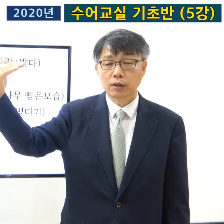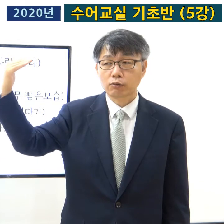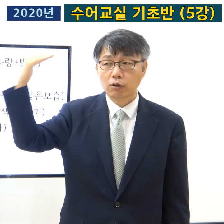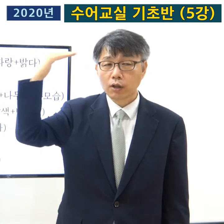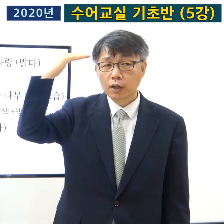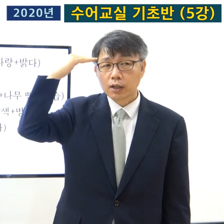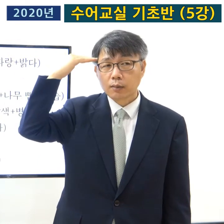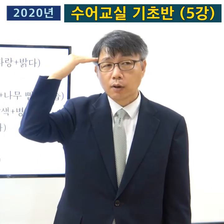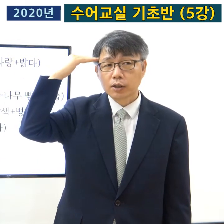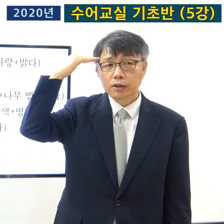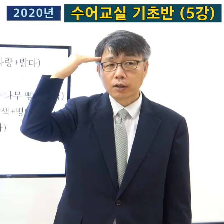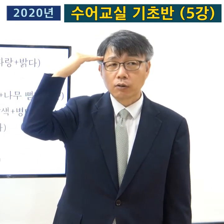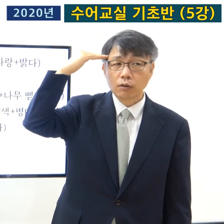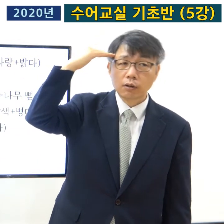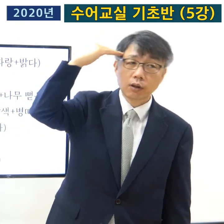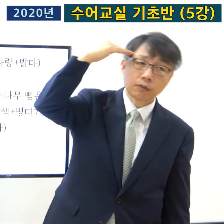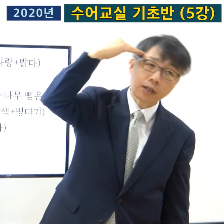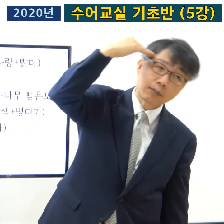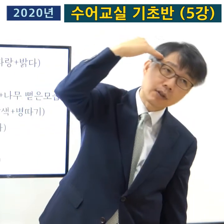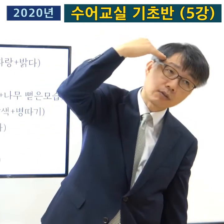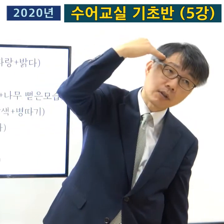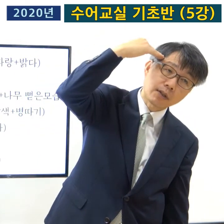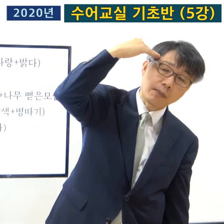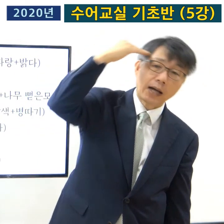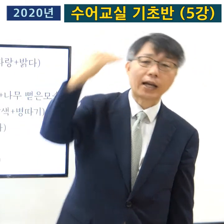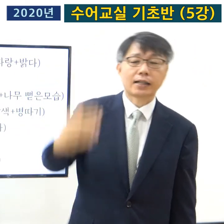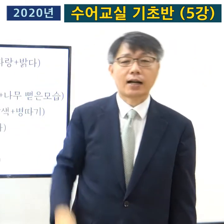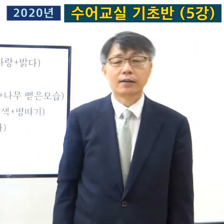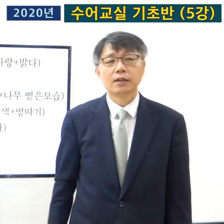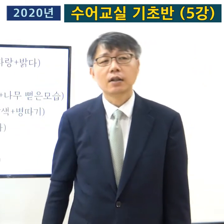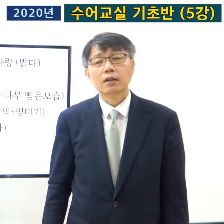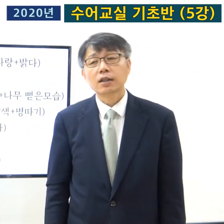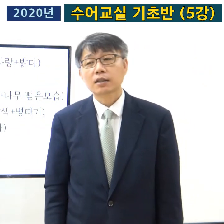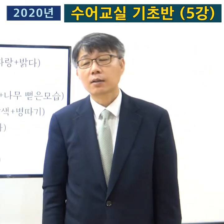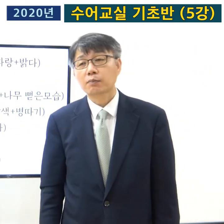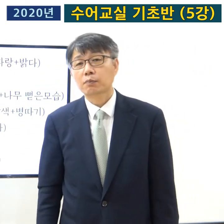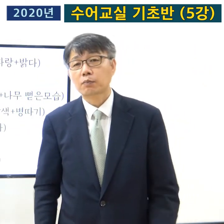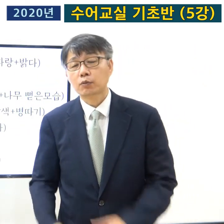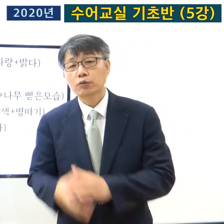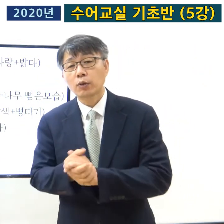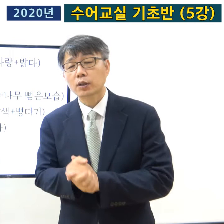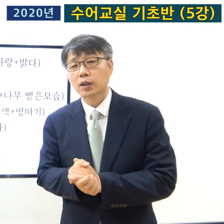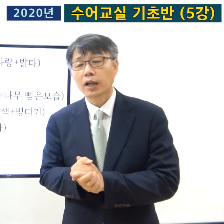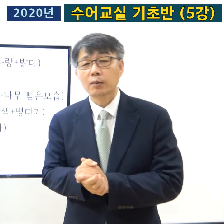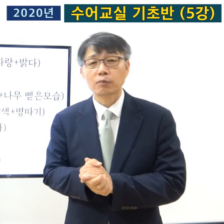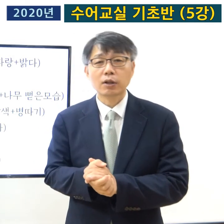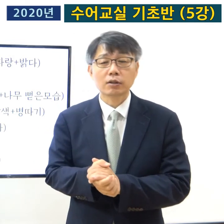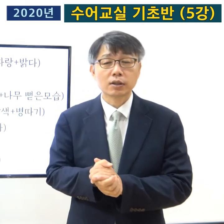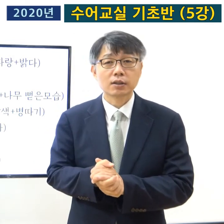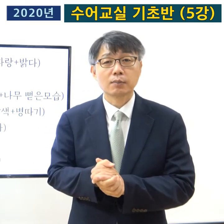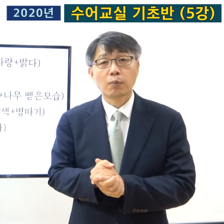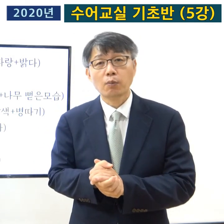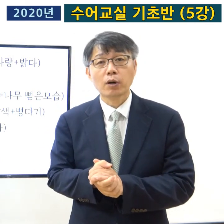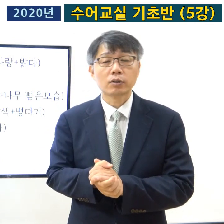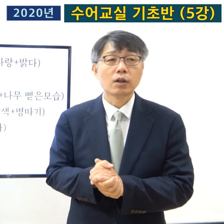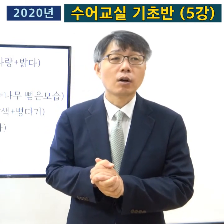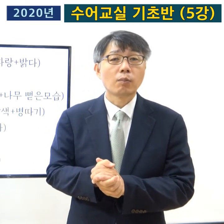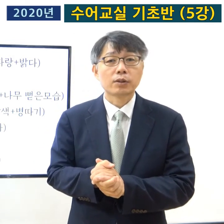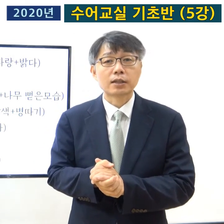세우고요. 그다음 머리를 대고 옆으로 상 밀어주는 겁니다. 방해하다. 근데 이제 수어를 하다 보면 이제 보면 다른